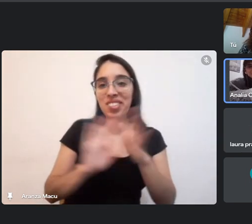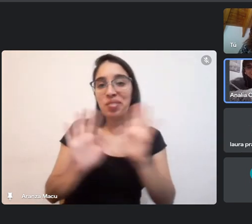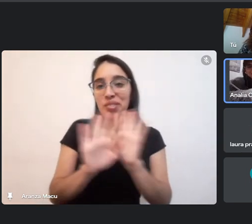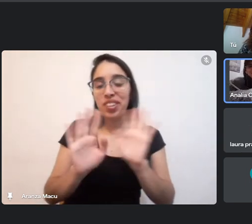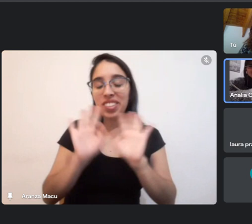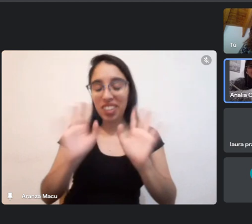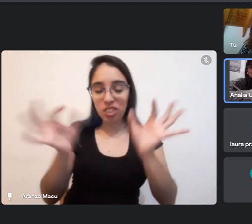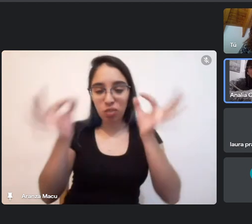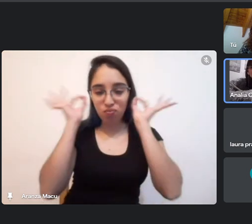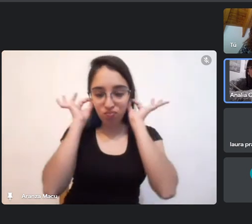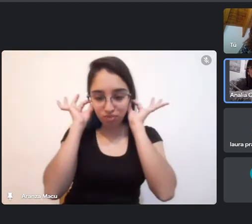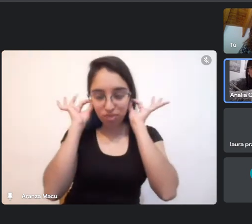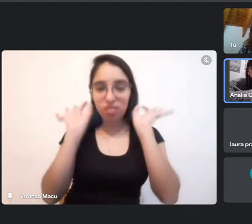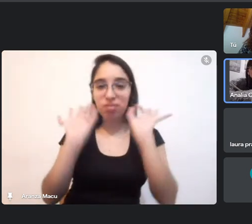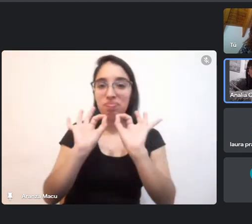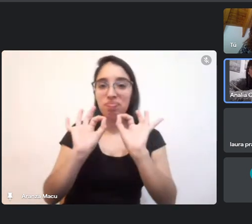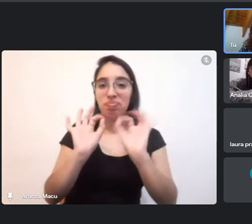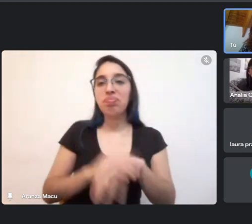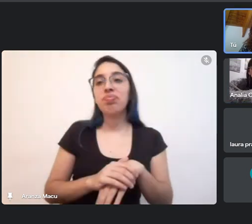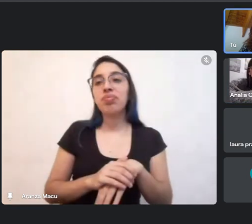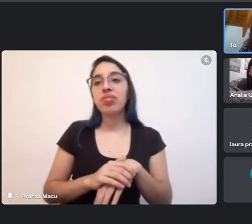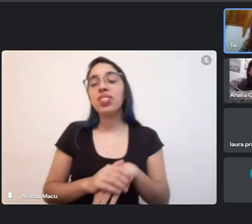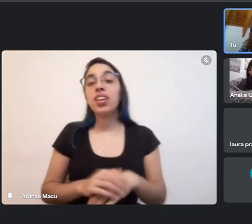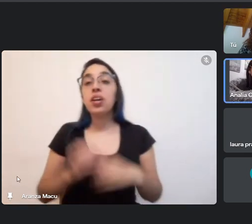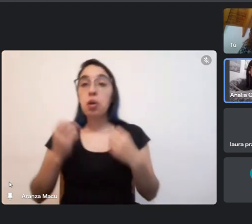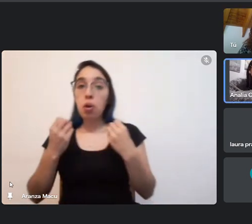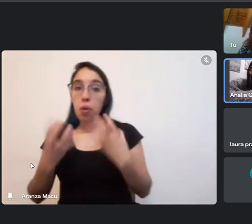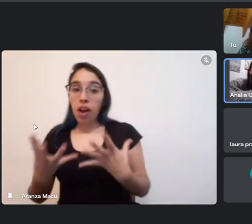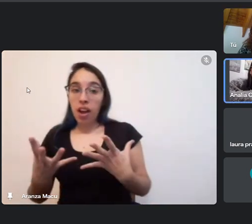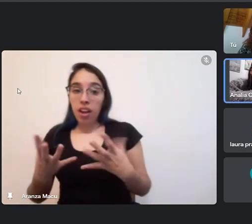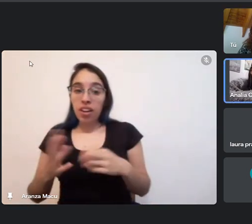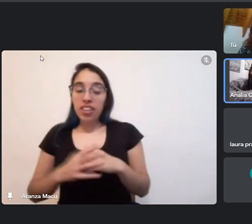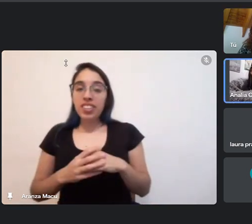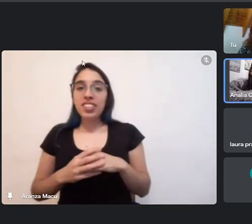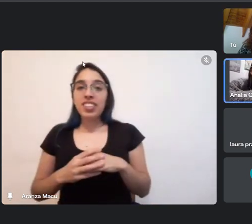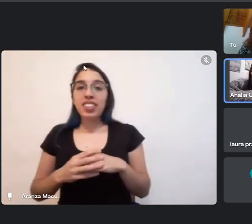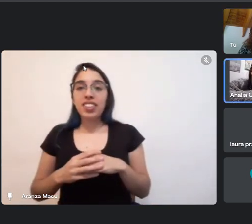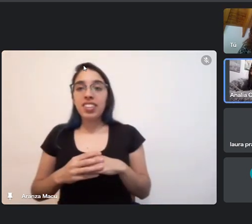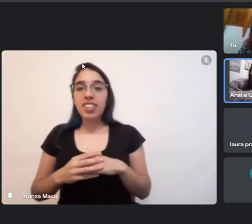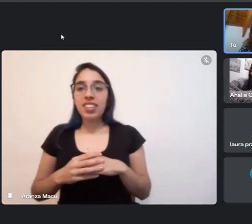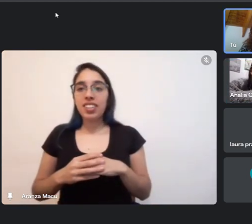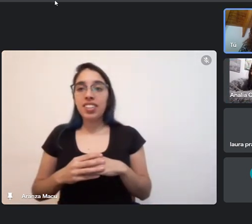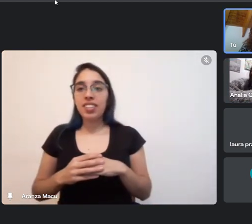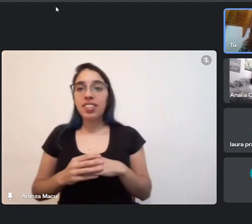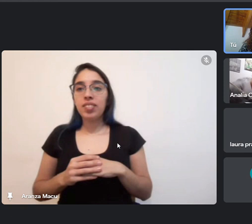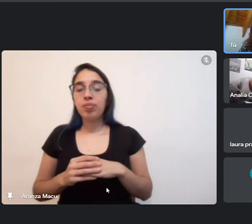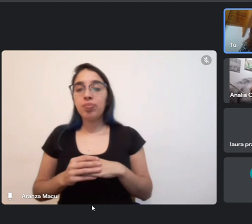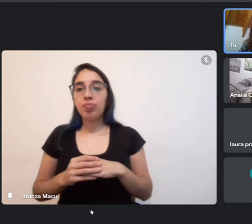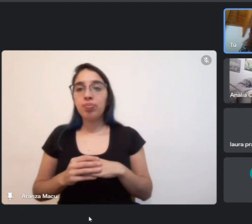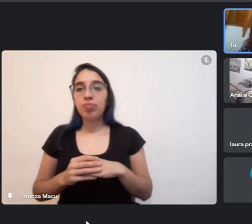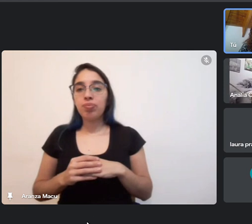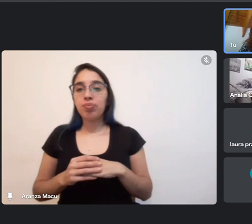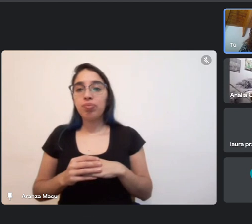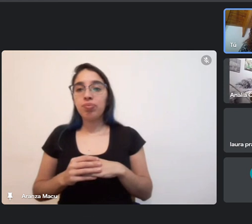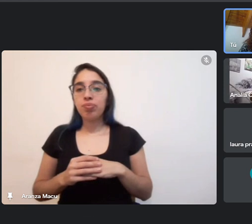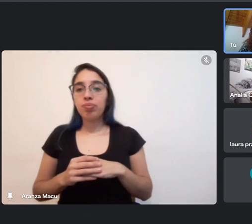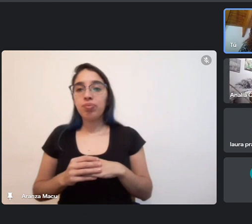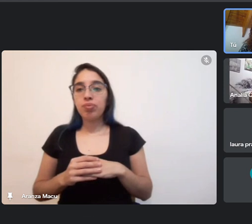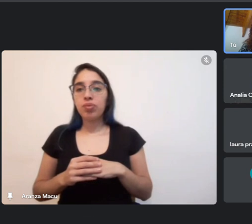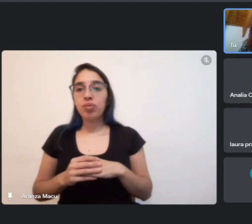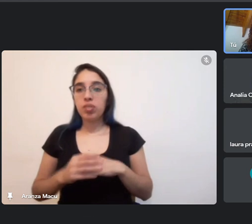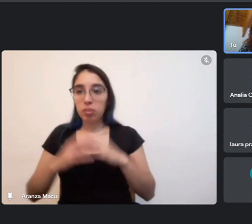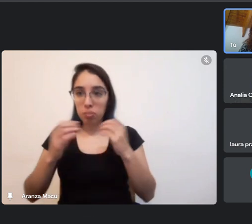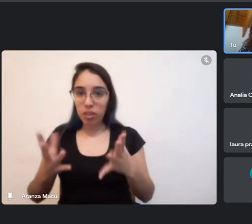y ya Bueno. está. Me escucho mejor. Bueno. Vamos a seguir